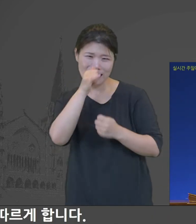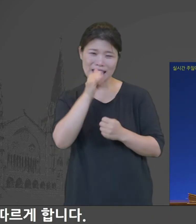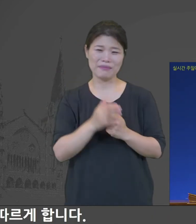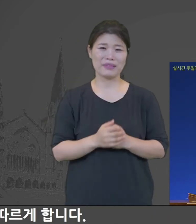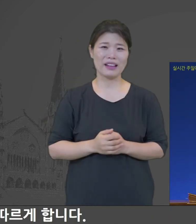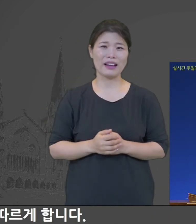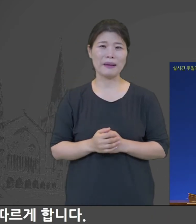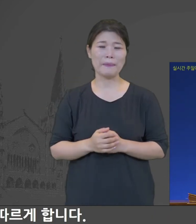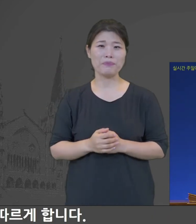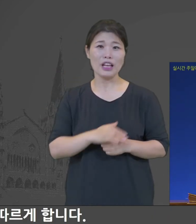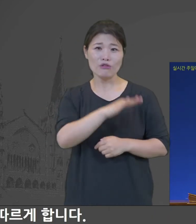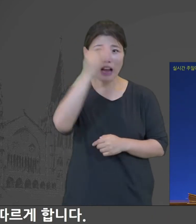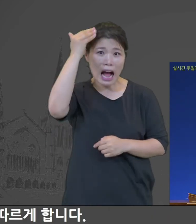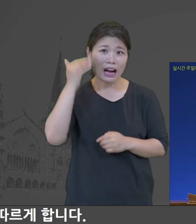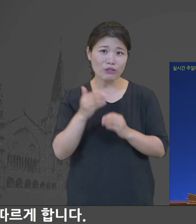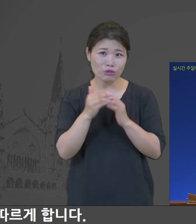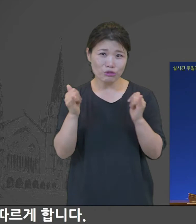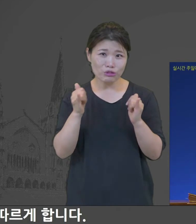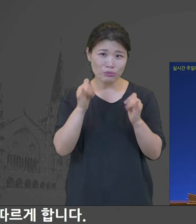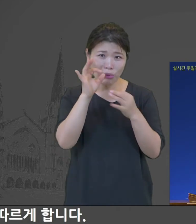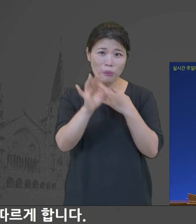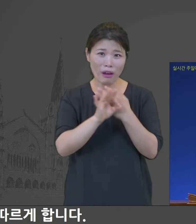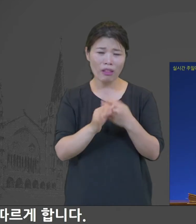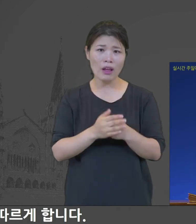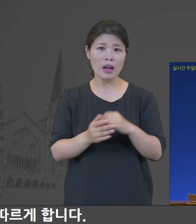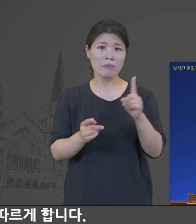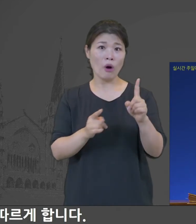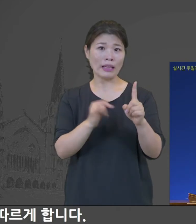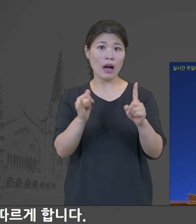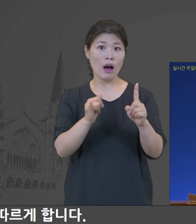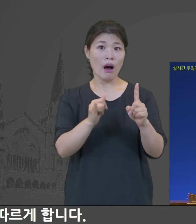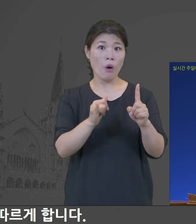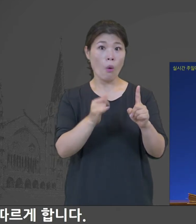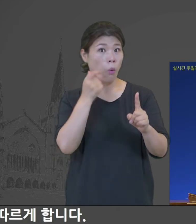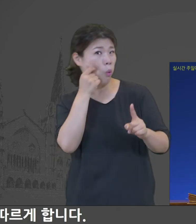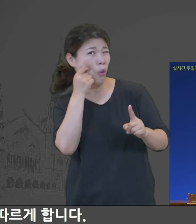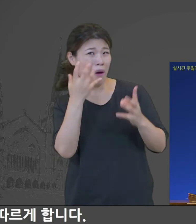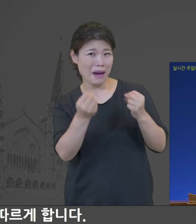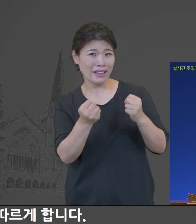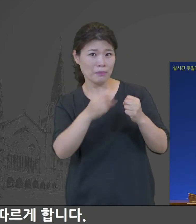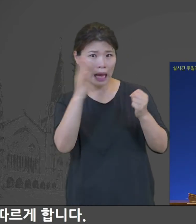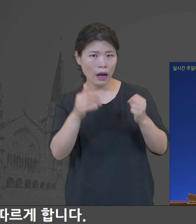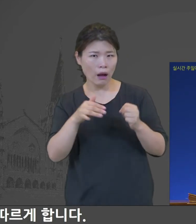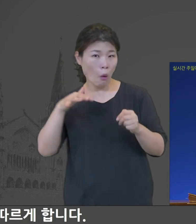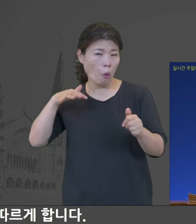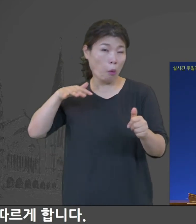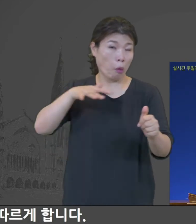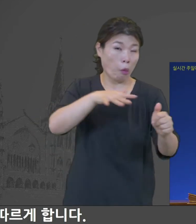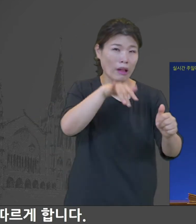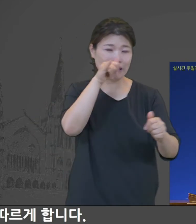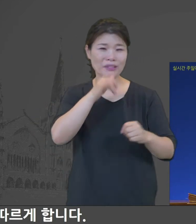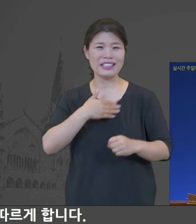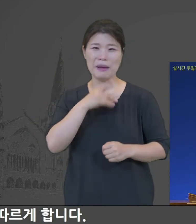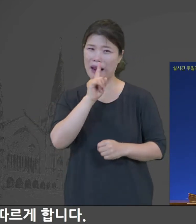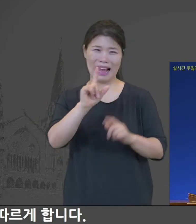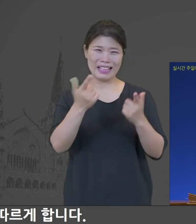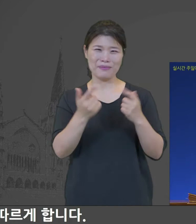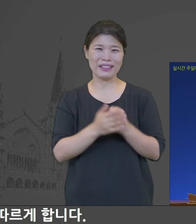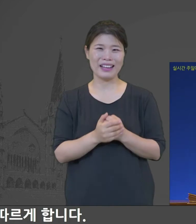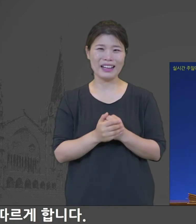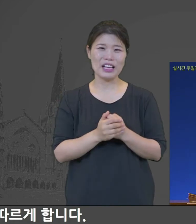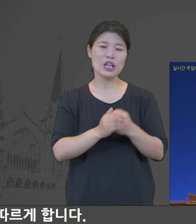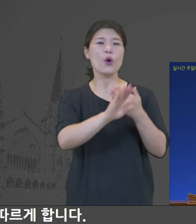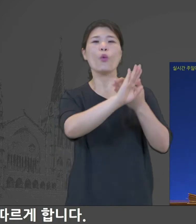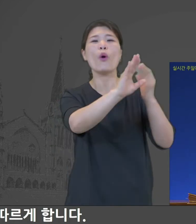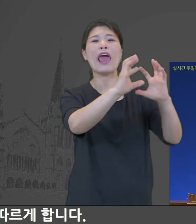이 우리나라는 뭐 하나가 히트치면요 다 따라한대요. 제 말이 아니고 외국의